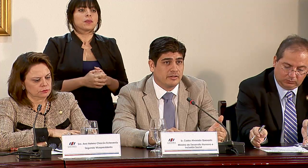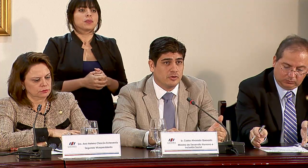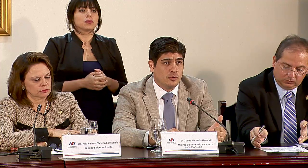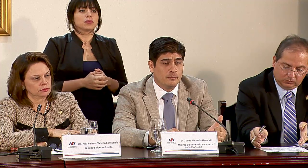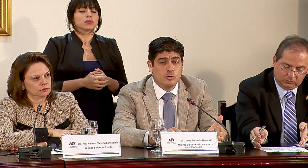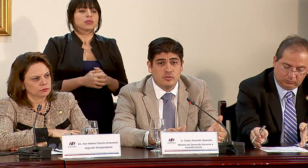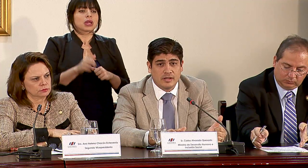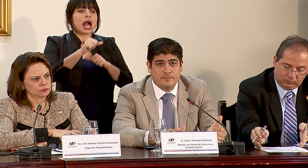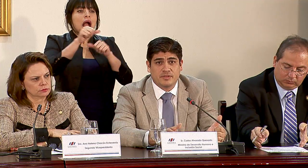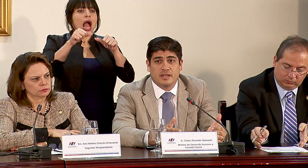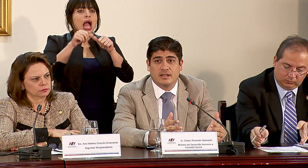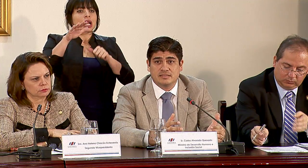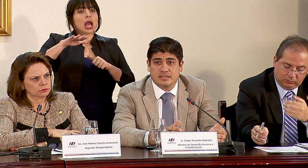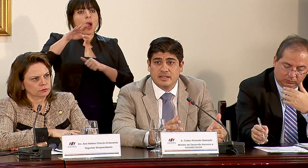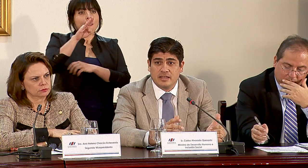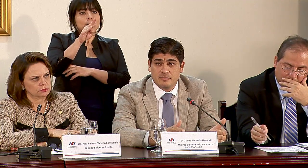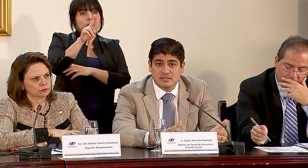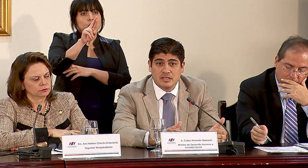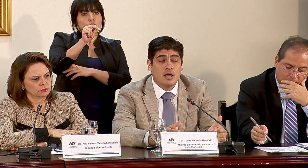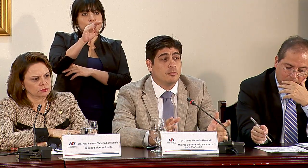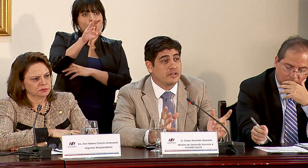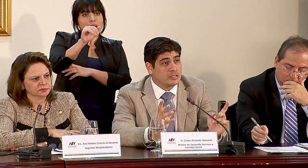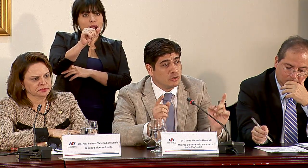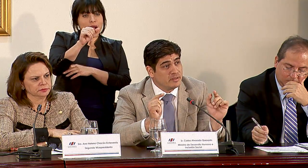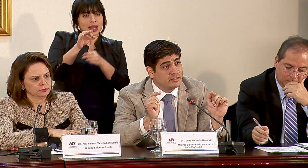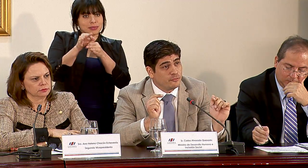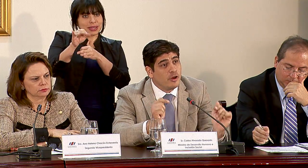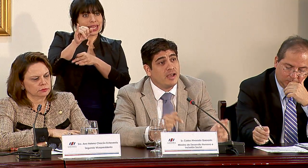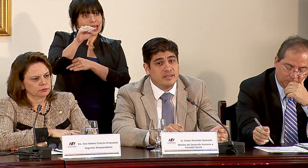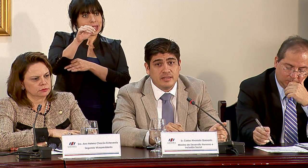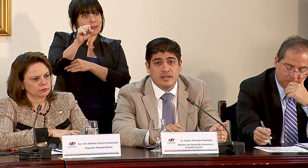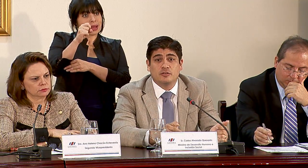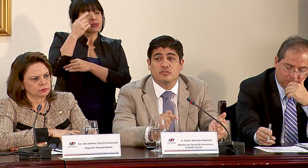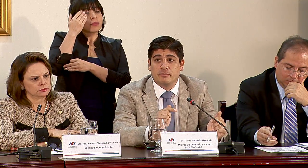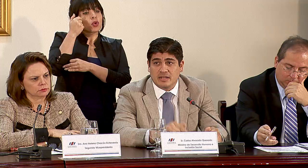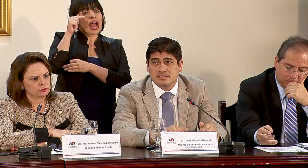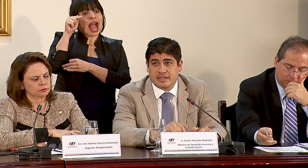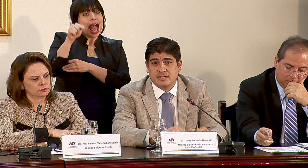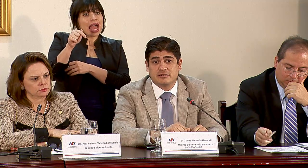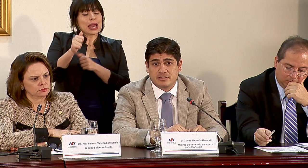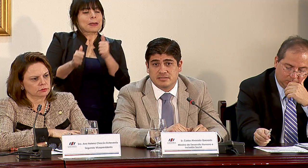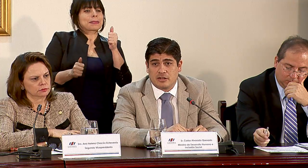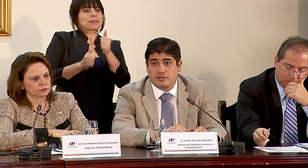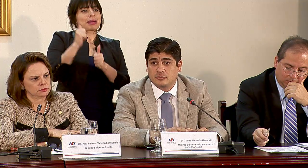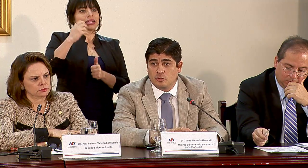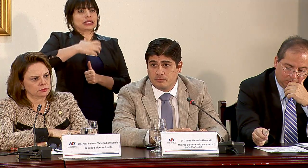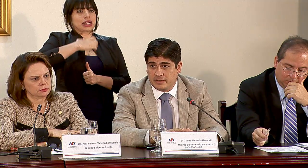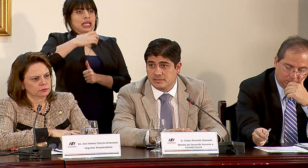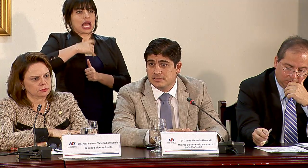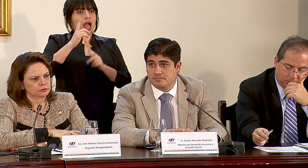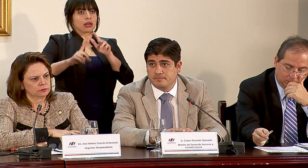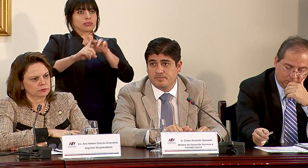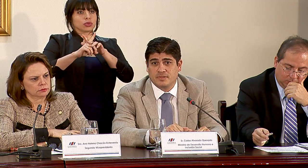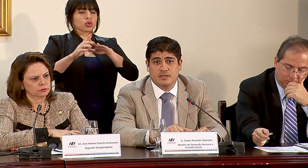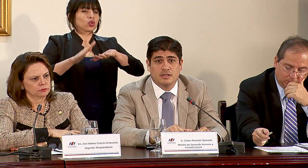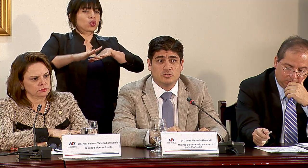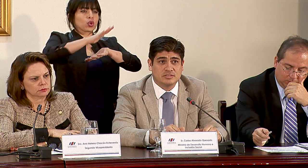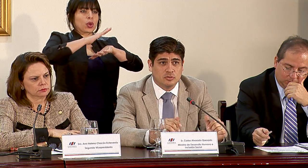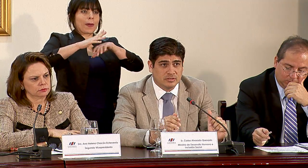región Brunca, en la sede de IMAS, porque casualmente fue ahí donde más quejas se registraron en todo el país.